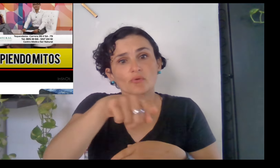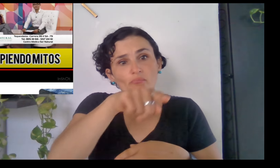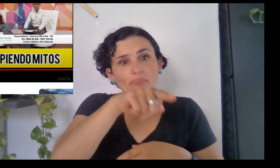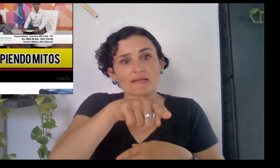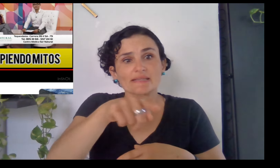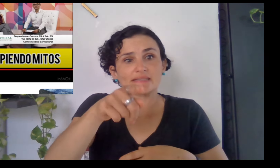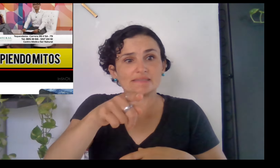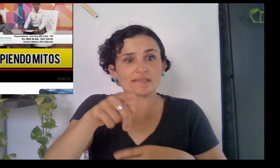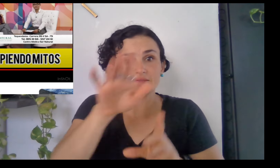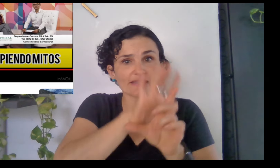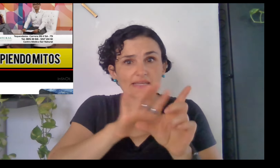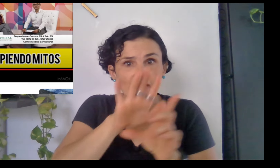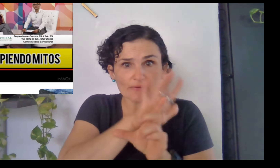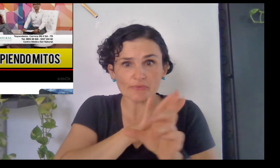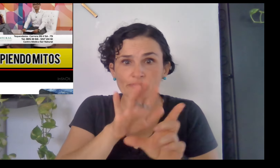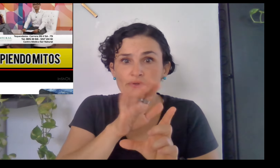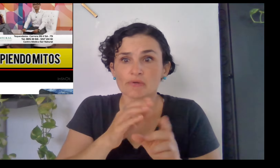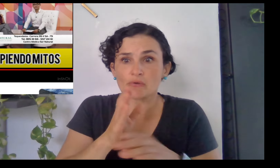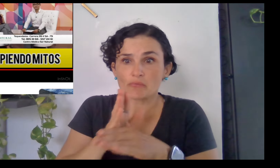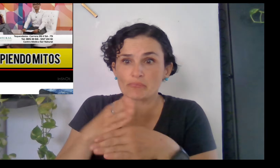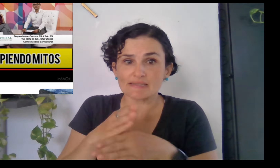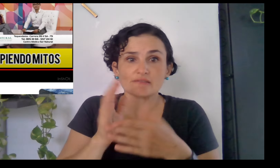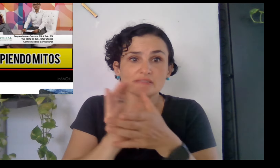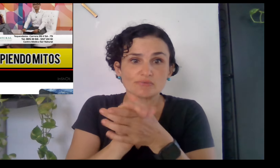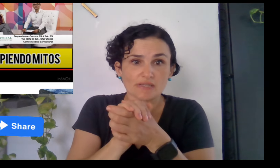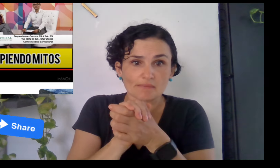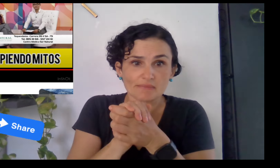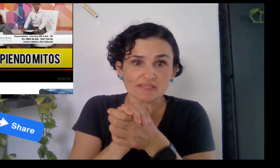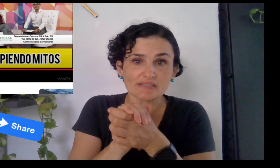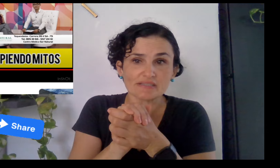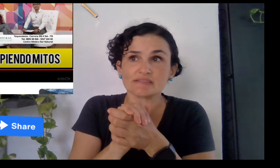este video, compártanlo a sus amigas,